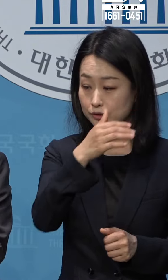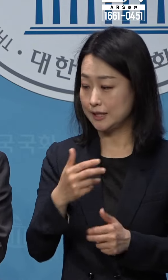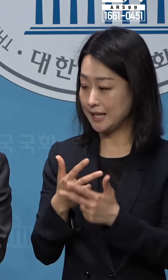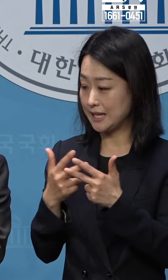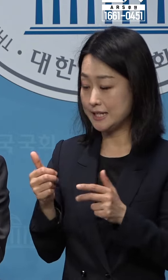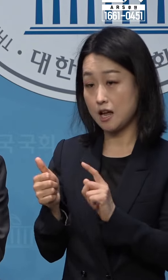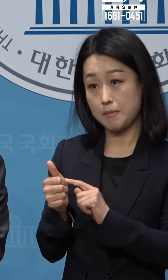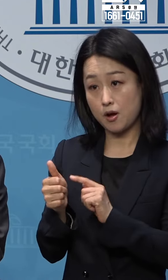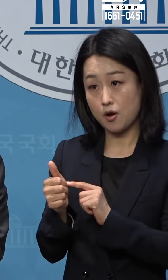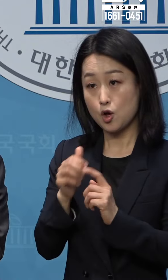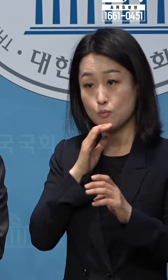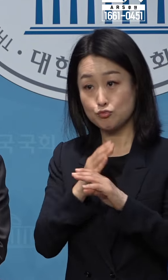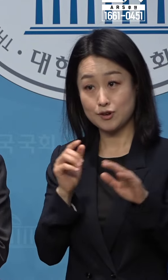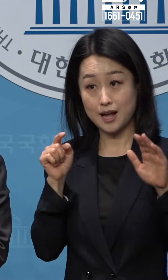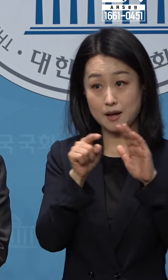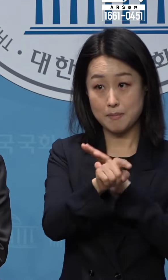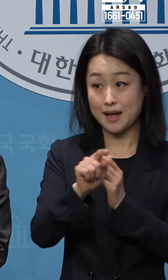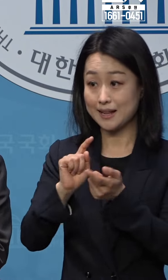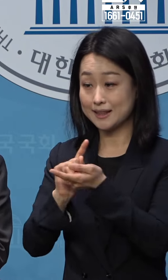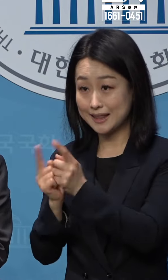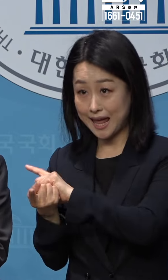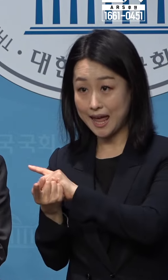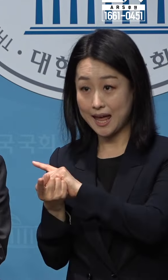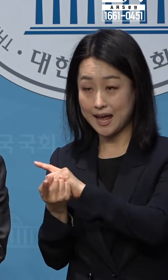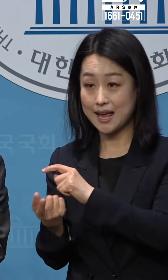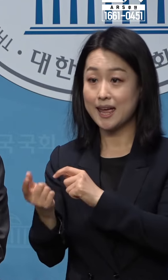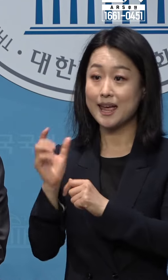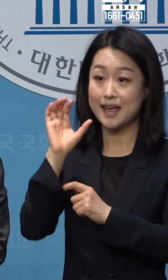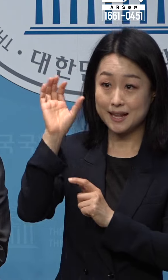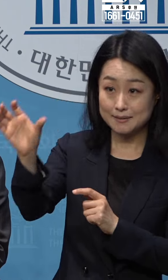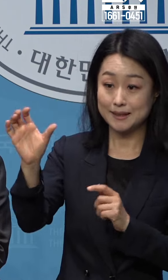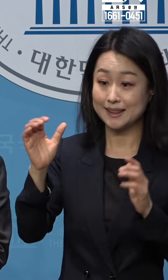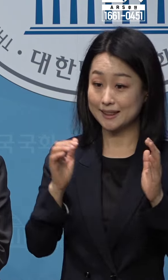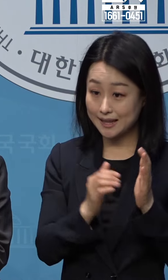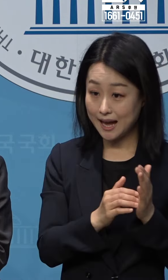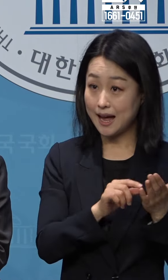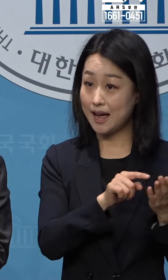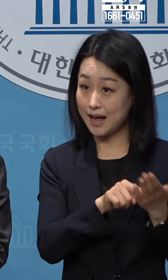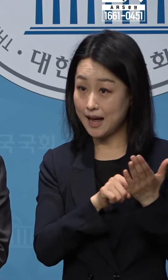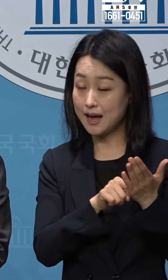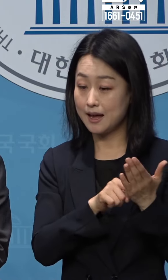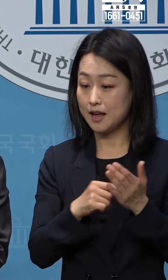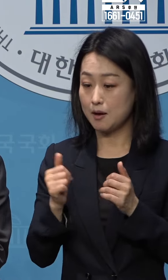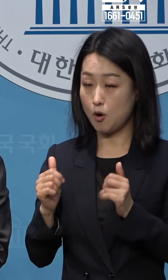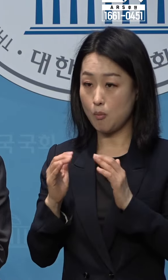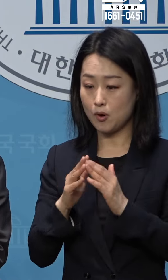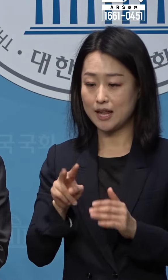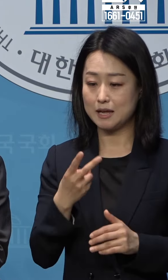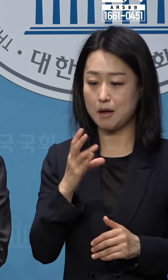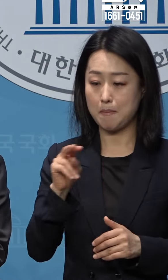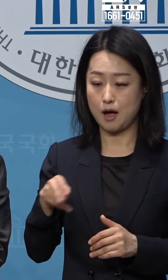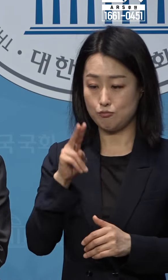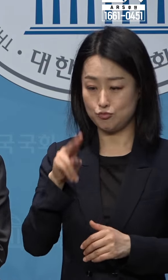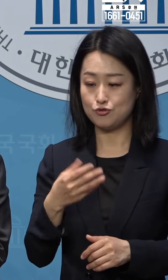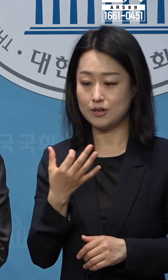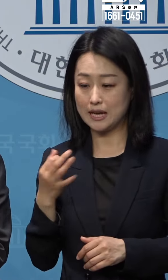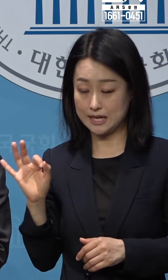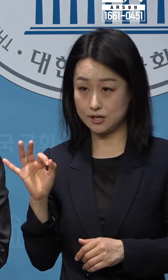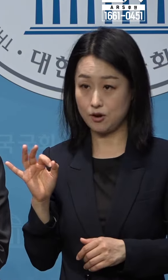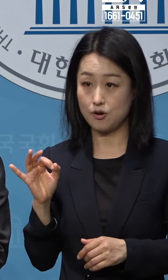경기지사의 방을 대한 것이다고 장하고 법원이 그중 200만 부를 인정하였습니다